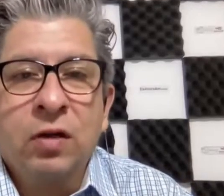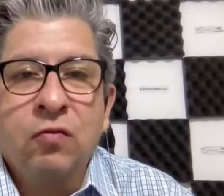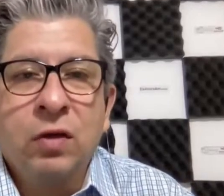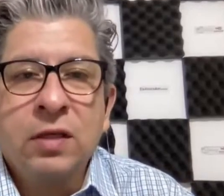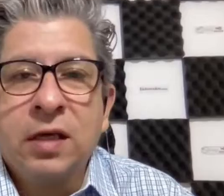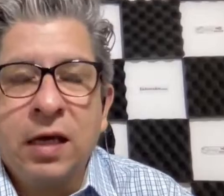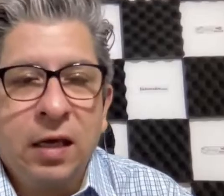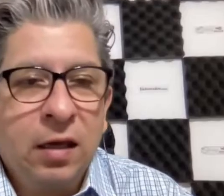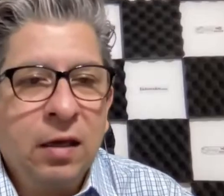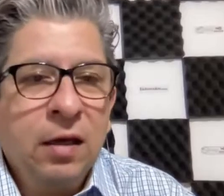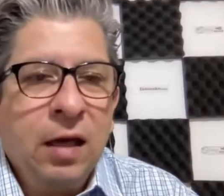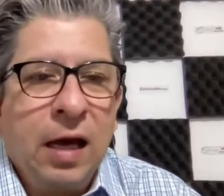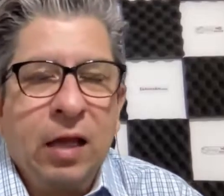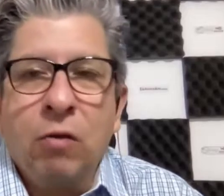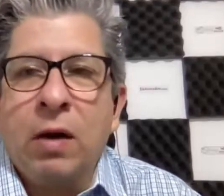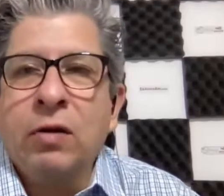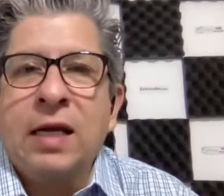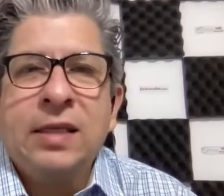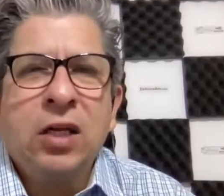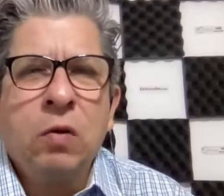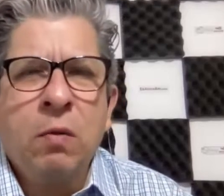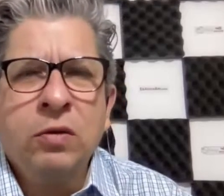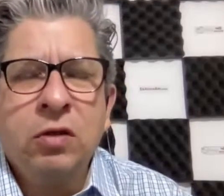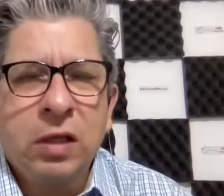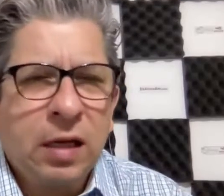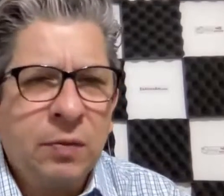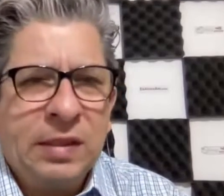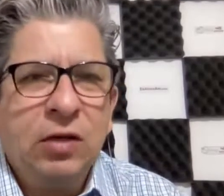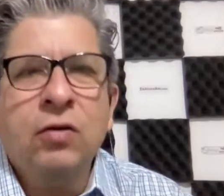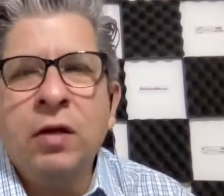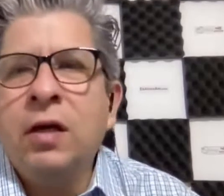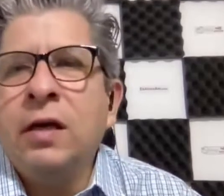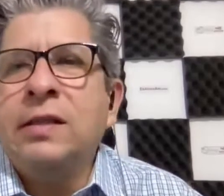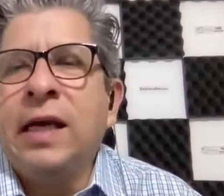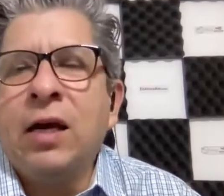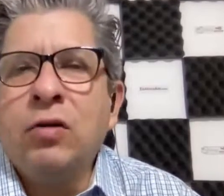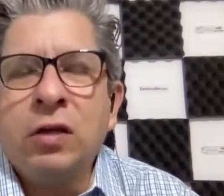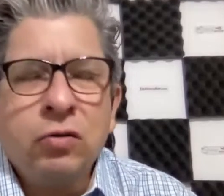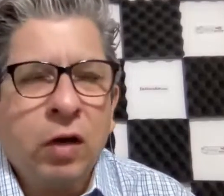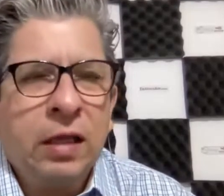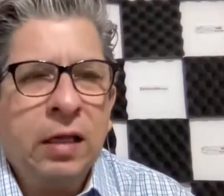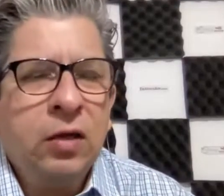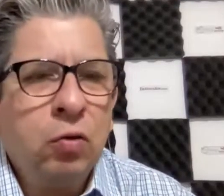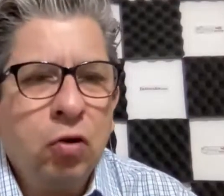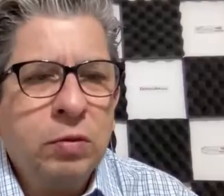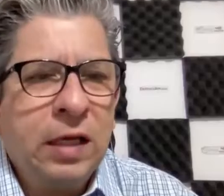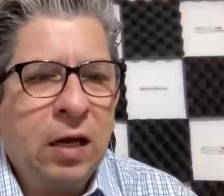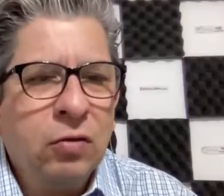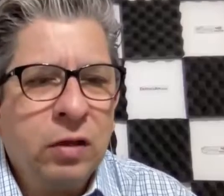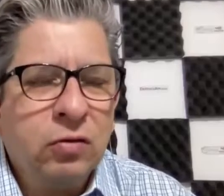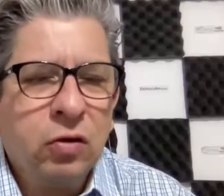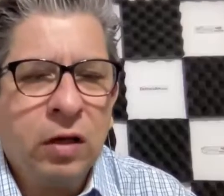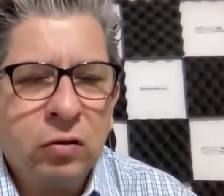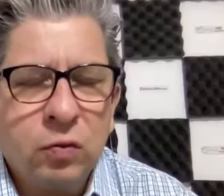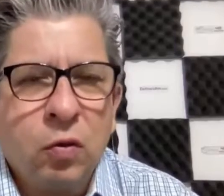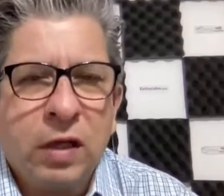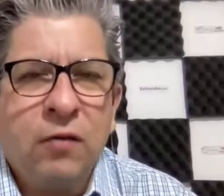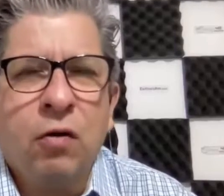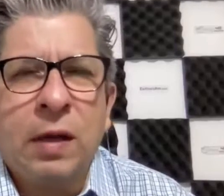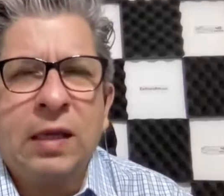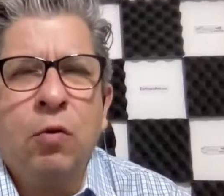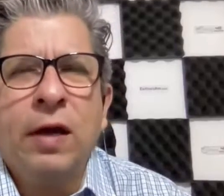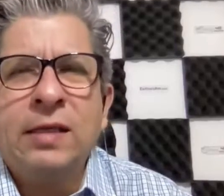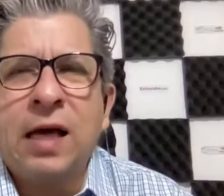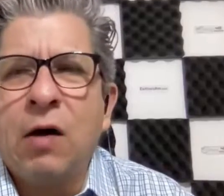son retos fuertes que hay que tomarlos. Gracias, nos vemos en otra transmisión. Síganos en nuestro canal de YouTube, síganos en nuestro